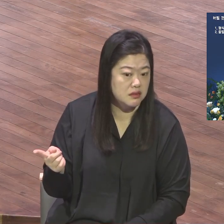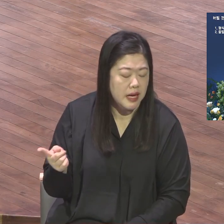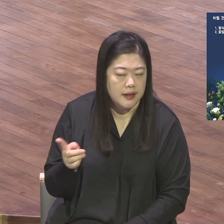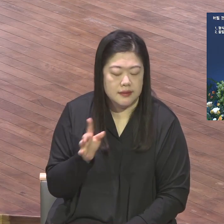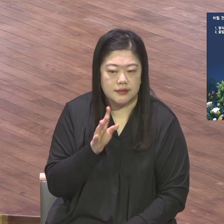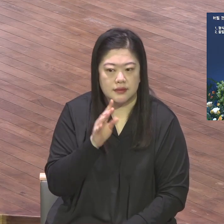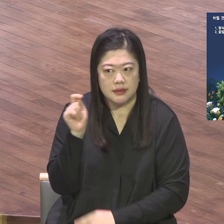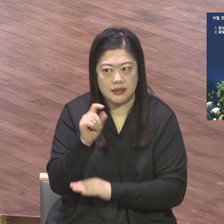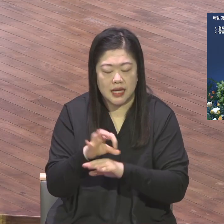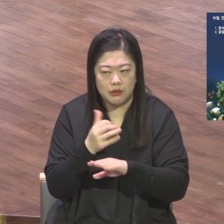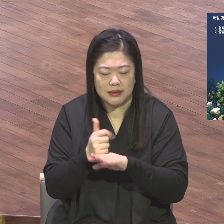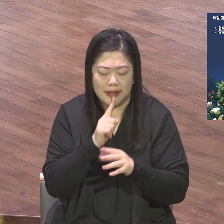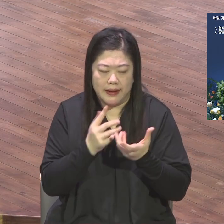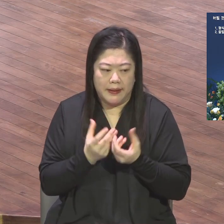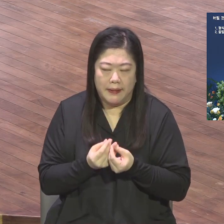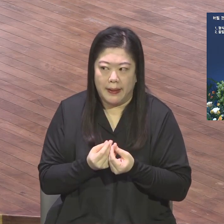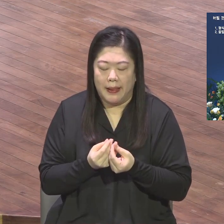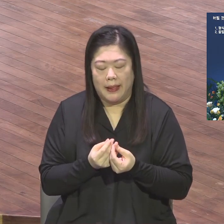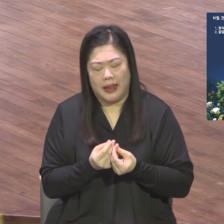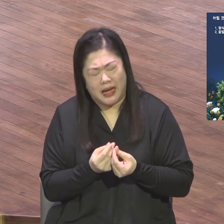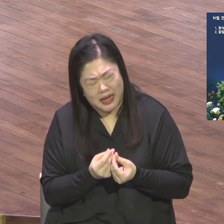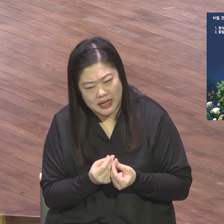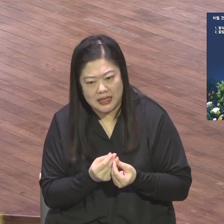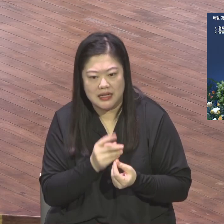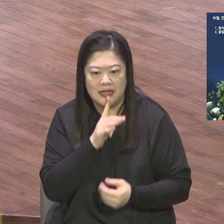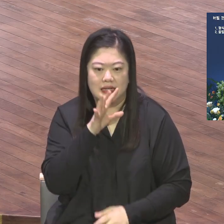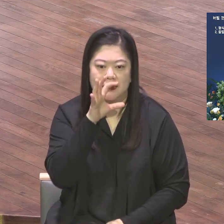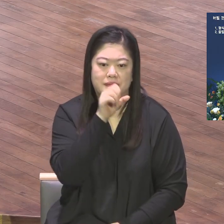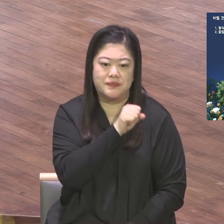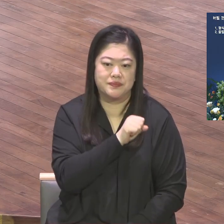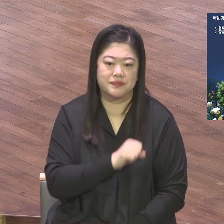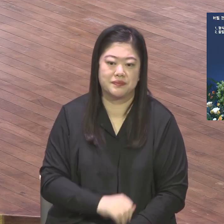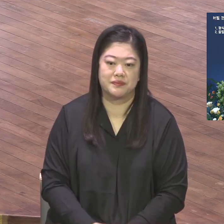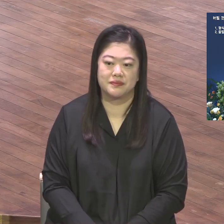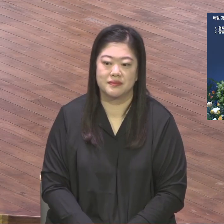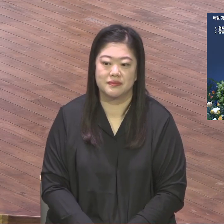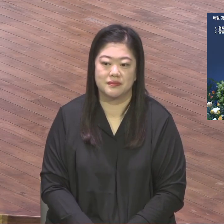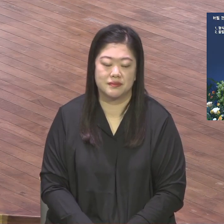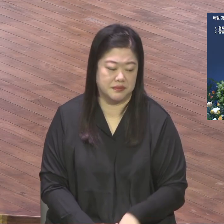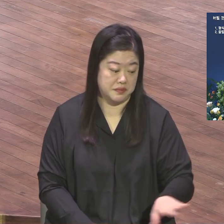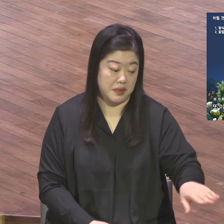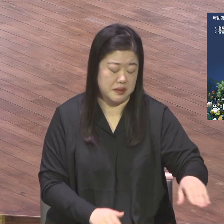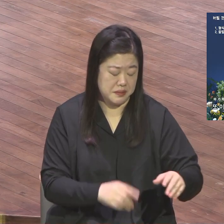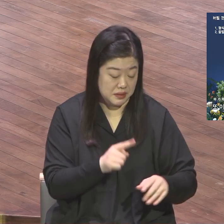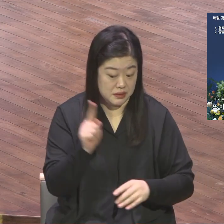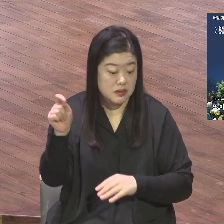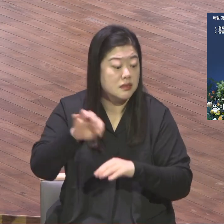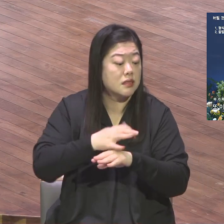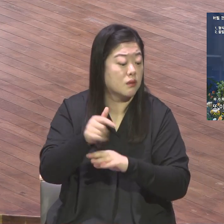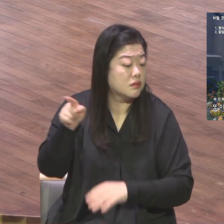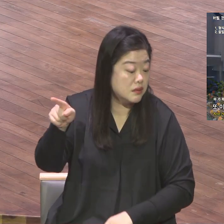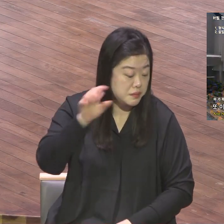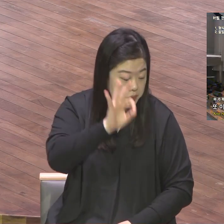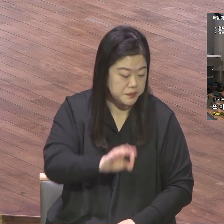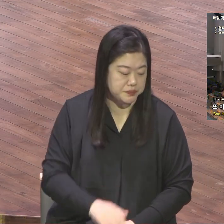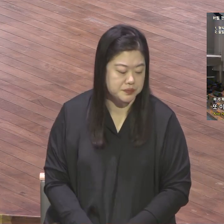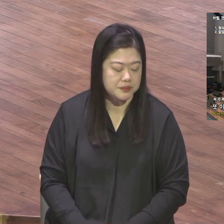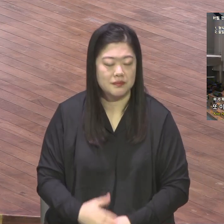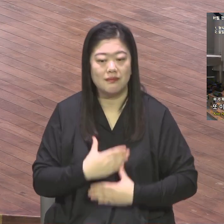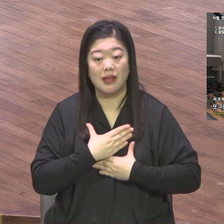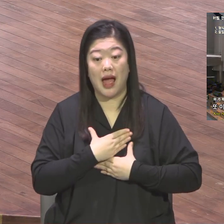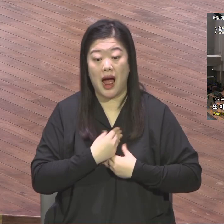예수님께서는 이들을 꼼짝이 못하게 만들어 놓고 다음에 본론을 말씀하십니다. 27절입니다. 이르시되